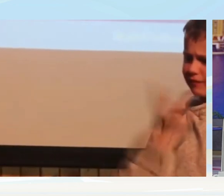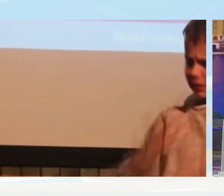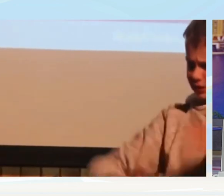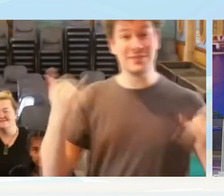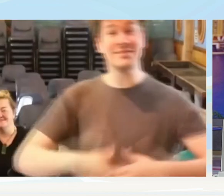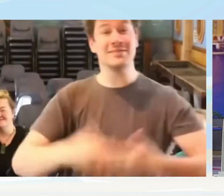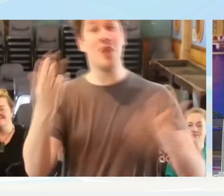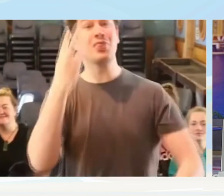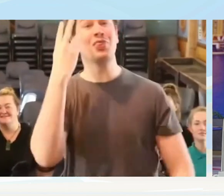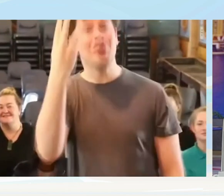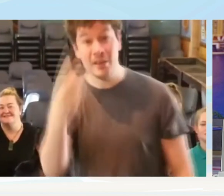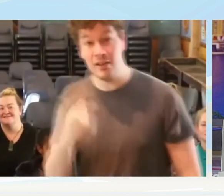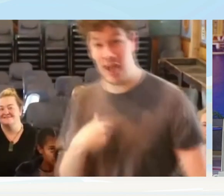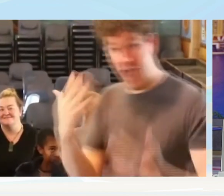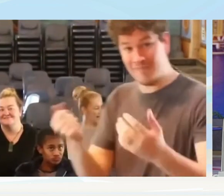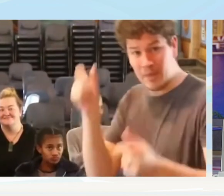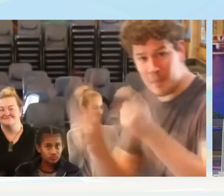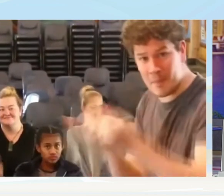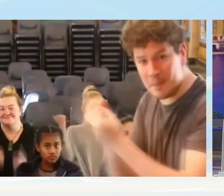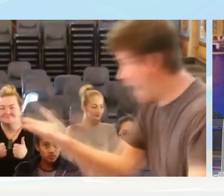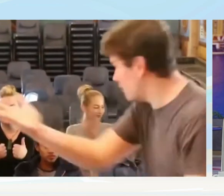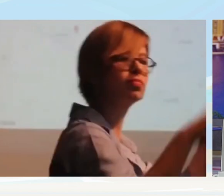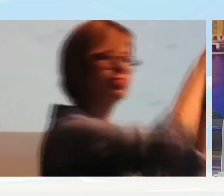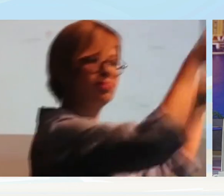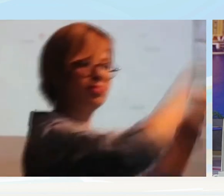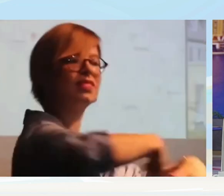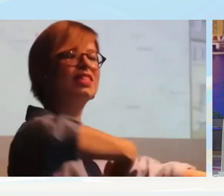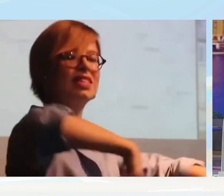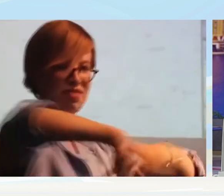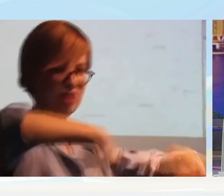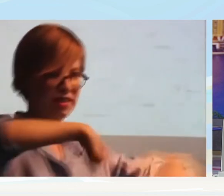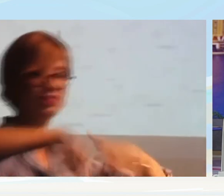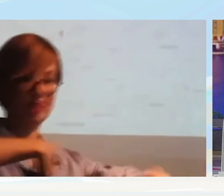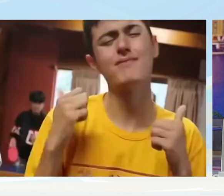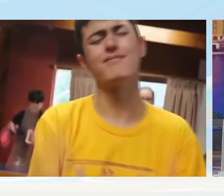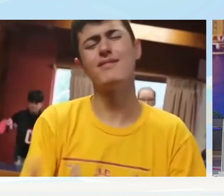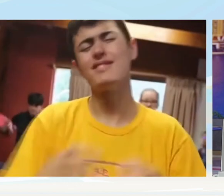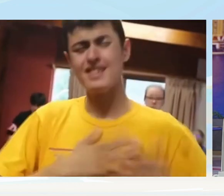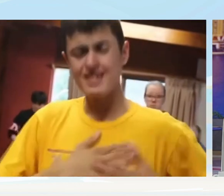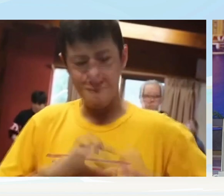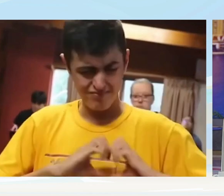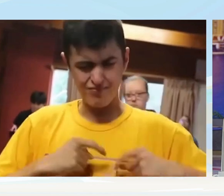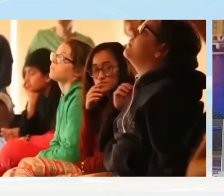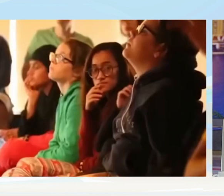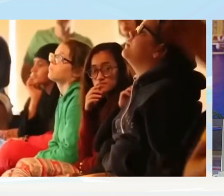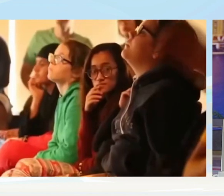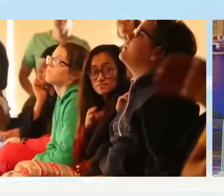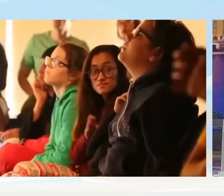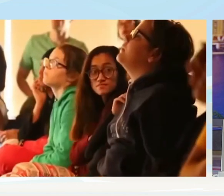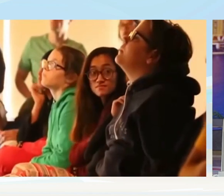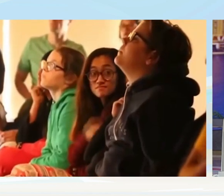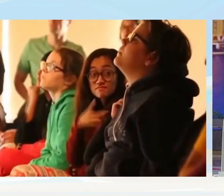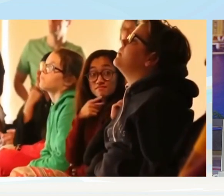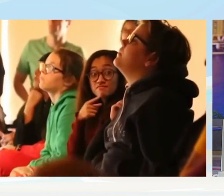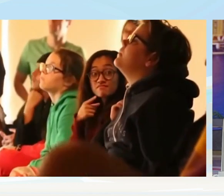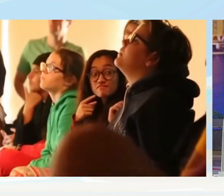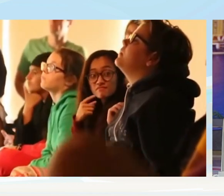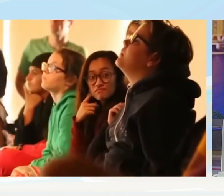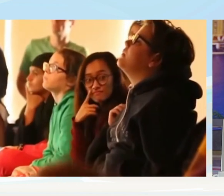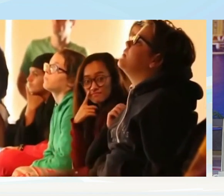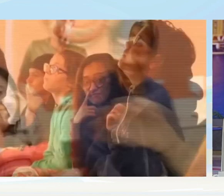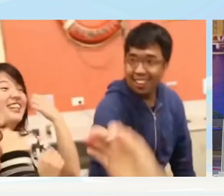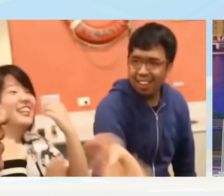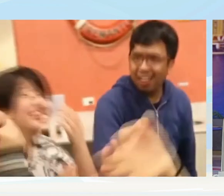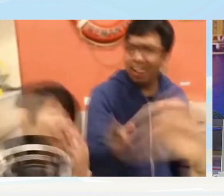العمل، ازاي يقدر يشوف الوظيفه المناسبه ليه، وازاي هو كمان يكون مؤهل لسوق العمل الموجود. ابتدينا نخرج من كادر حته